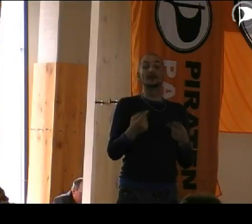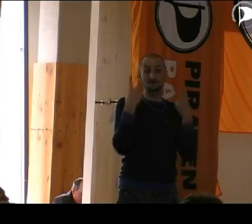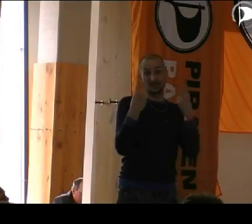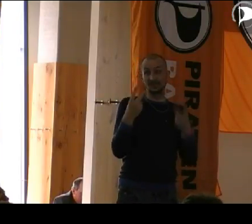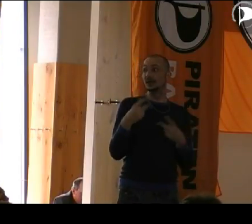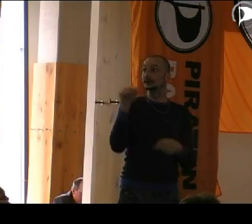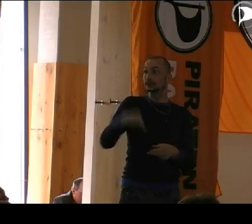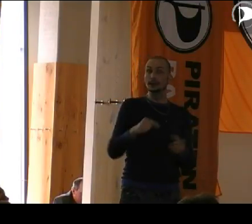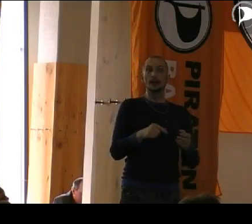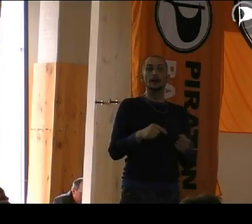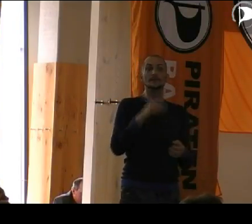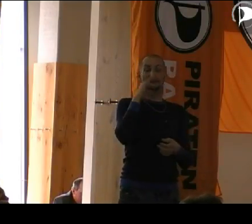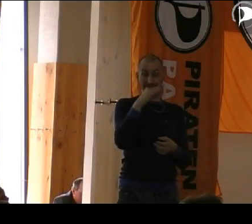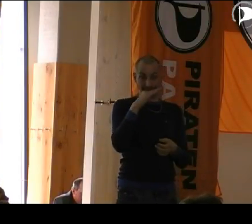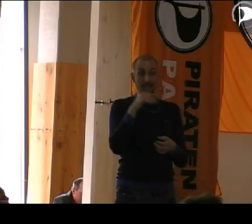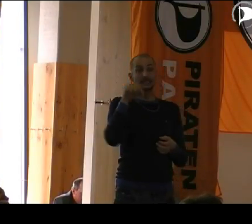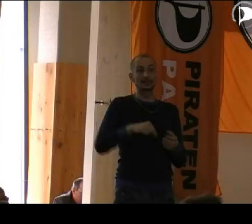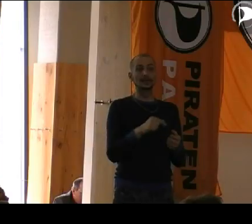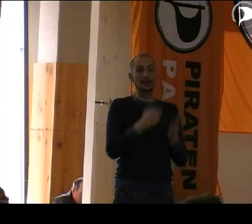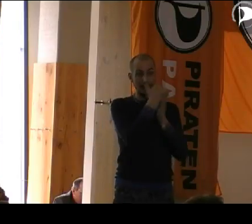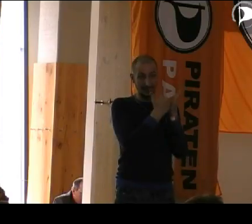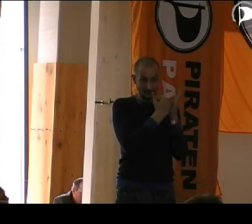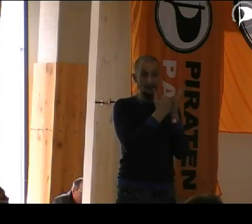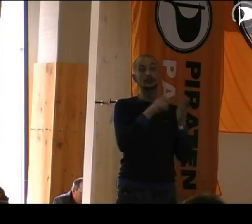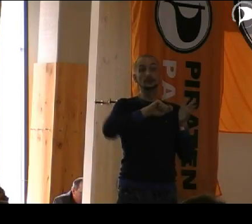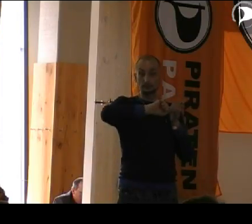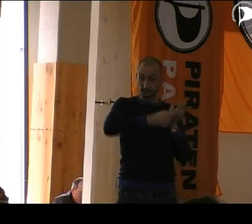gibt es gegen rhede gegen die schließung würde